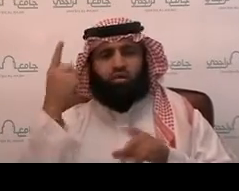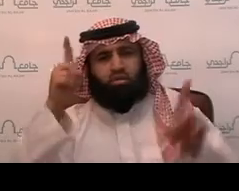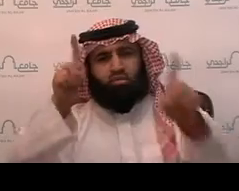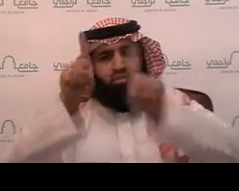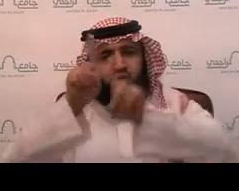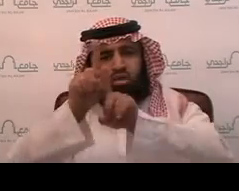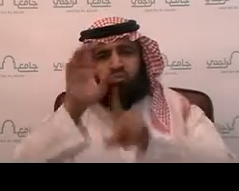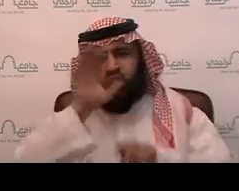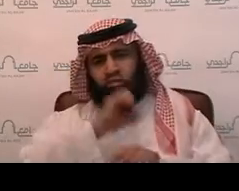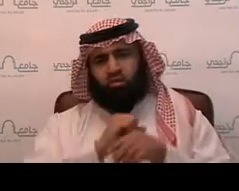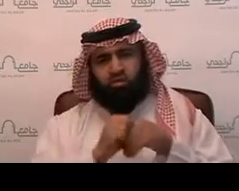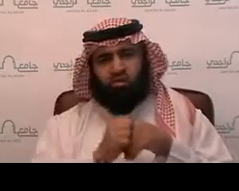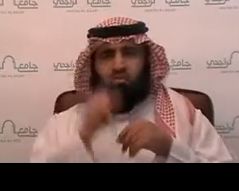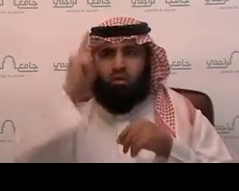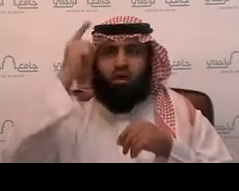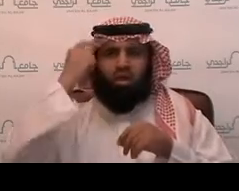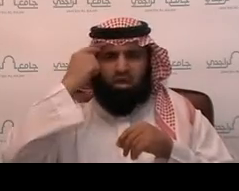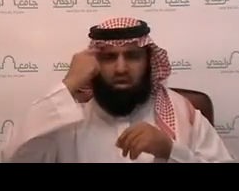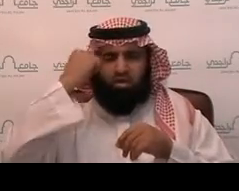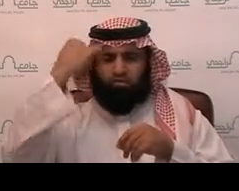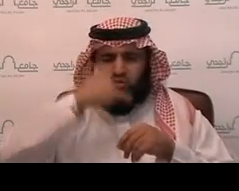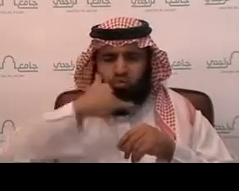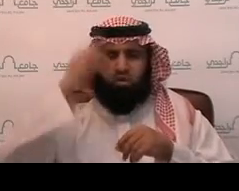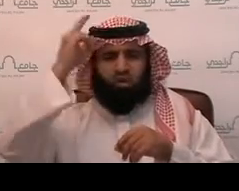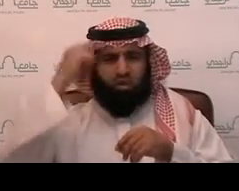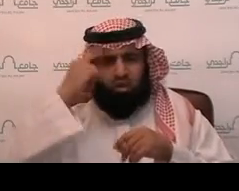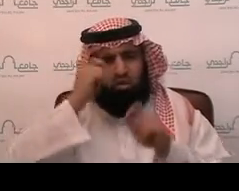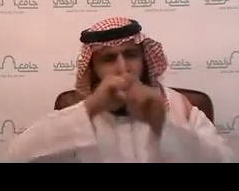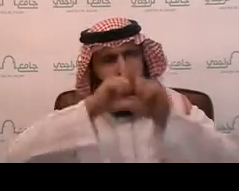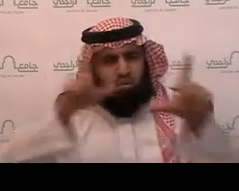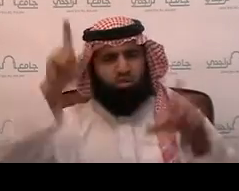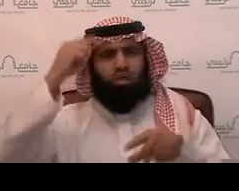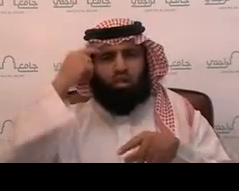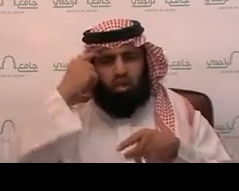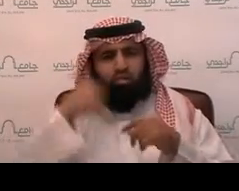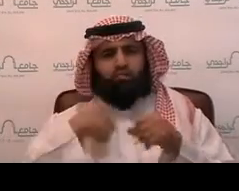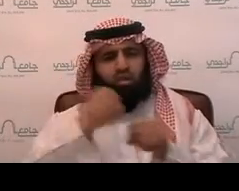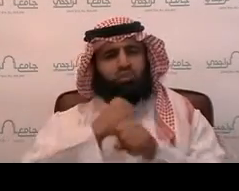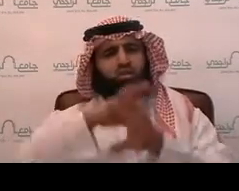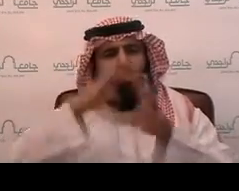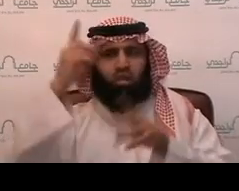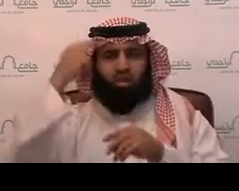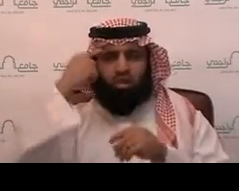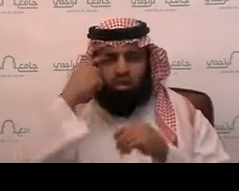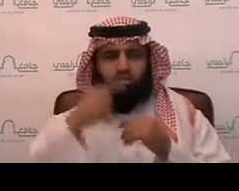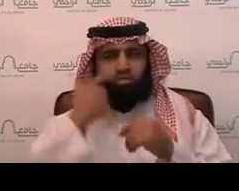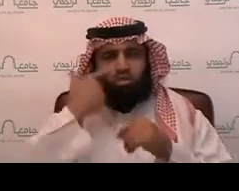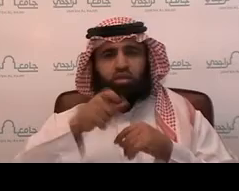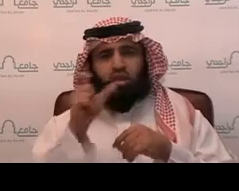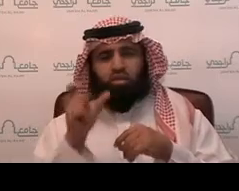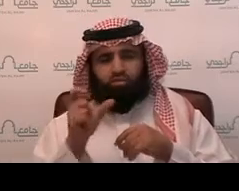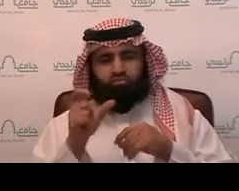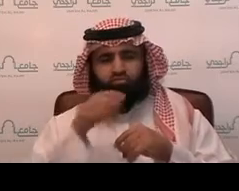له، يعلم سركم وجهركم ويعلم ما تكسبون. وأشهد أن محمدا عبده